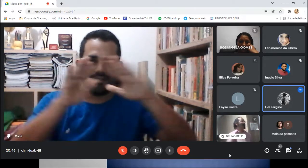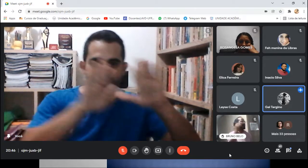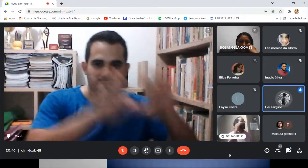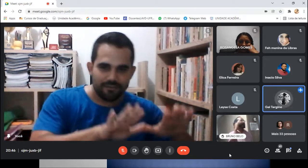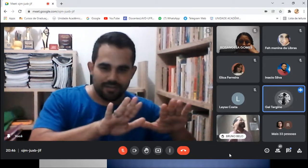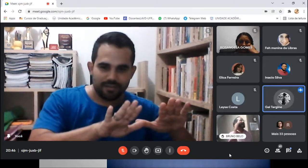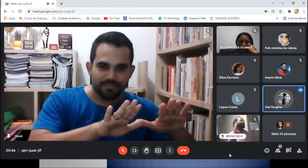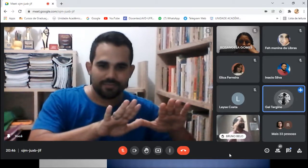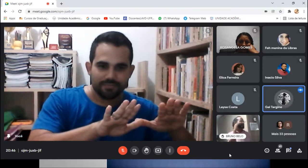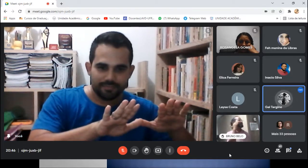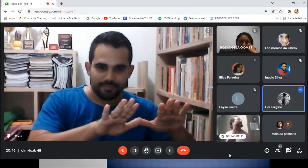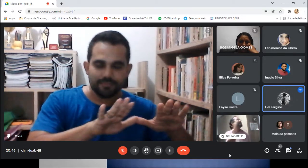Percebe o sinal?